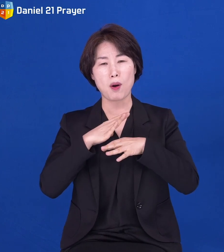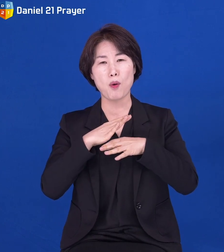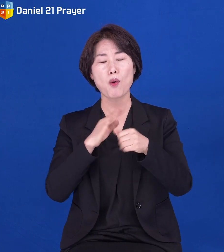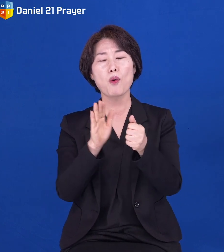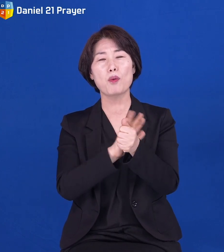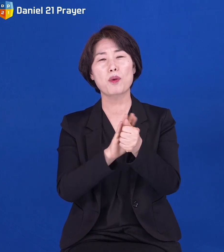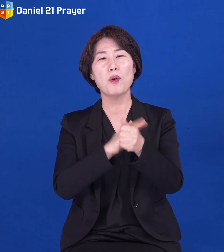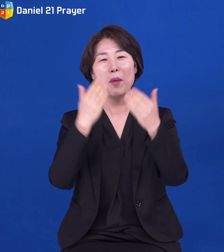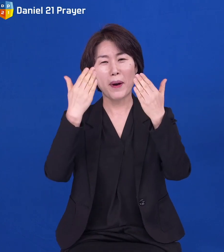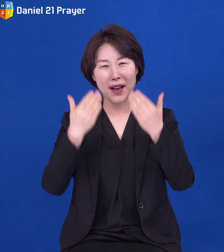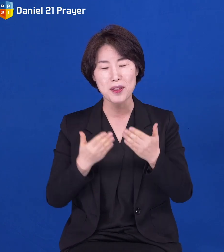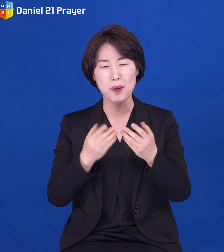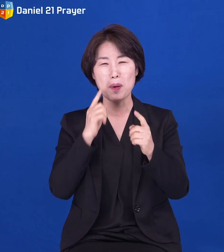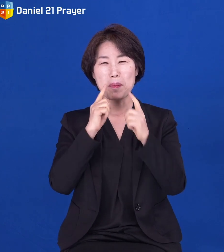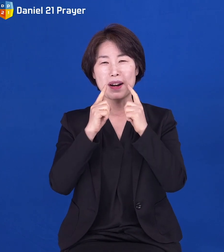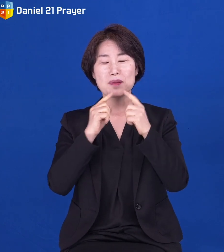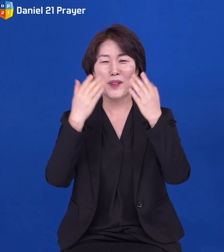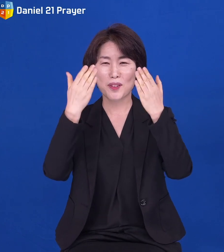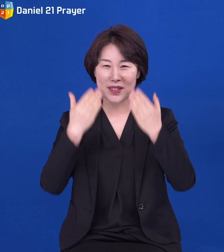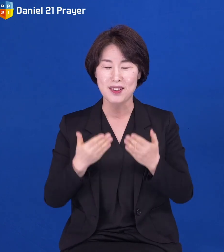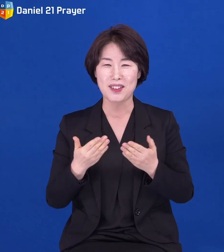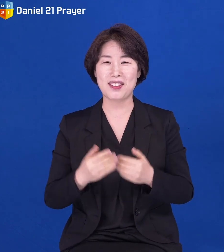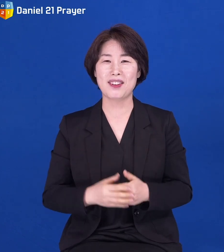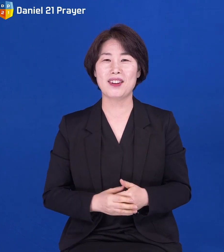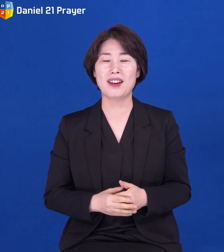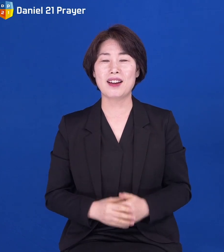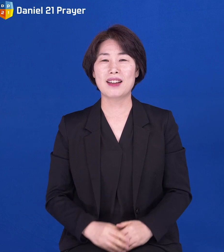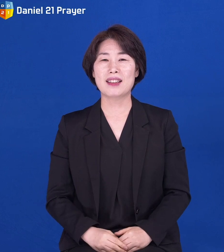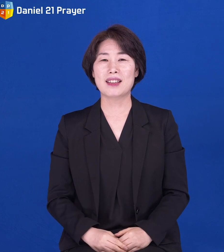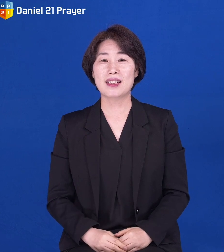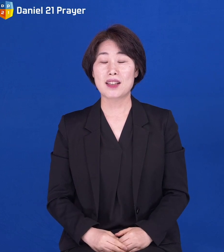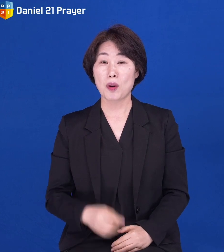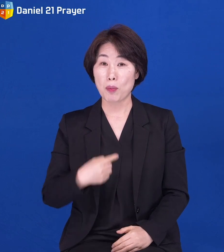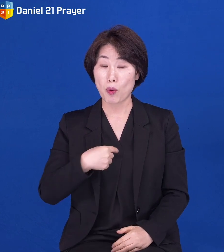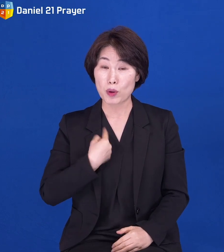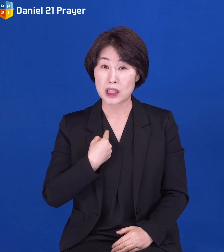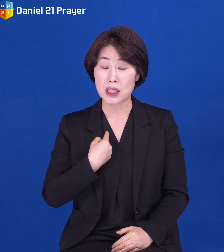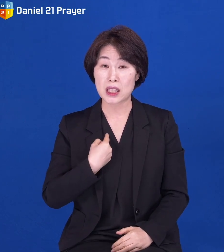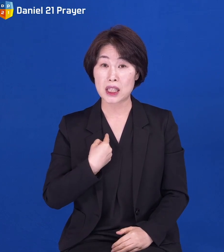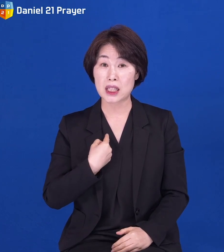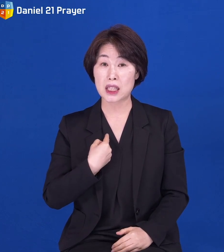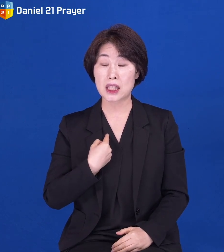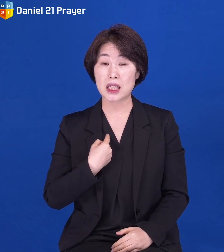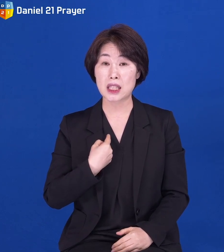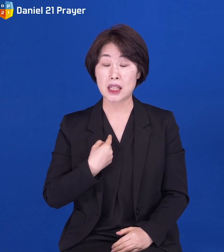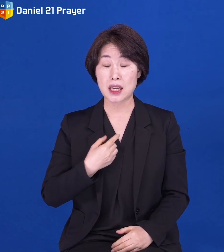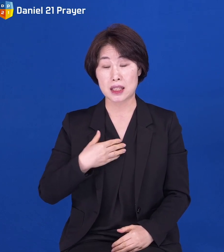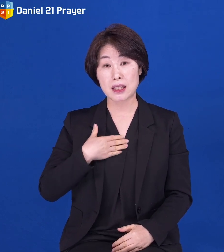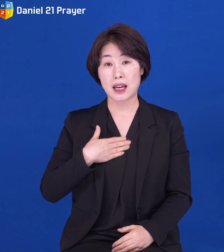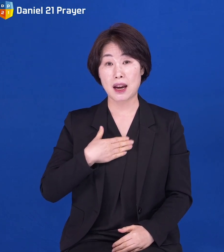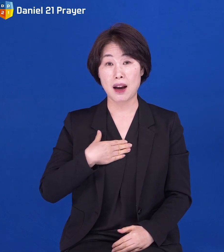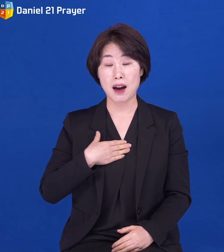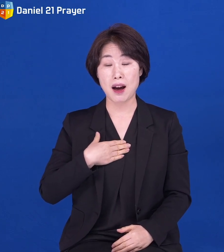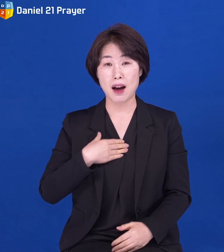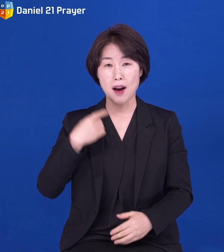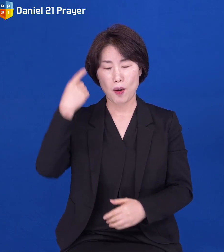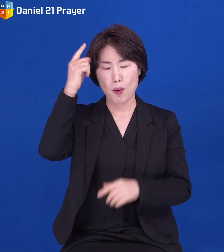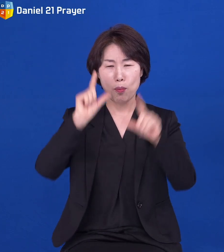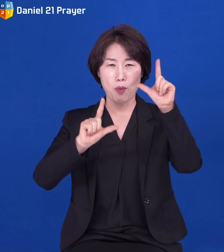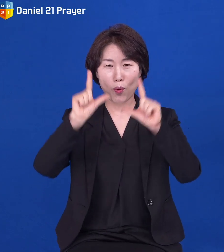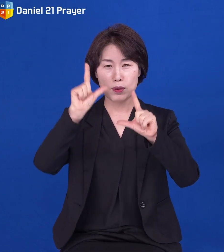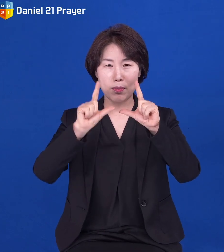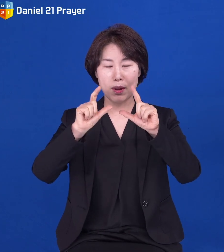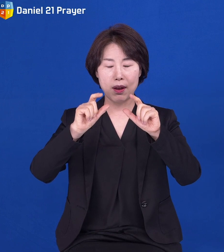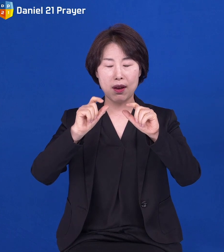받으셨다고 얘기도 해주시고 또 많은 분들이 또 본인 어떻게 보면 제가 굉장히 좀 화려하게 생겼잖아요. 그리고 또 악역도 많이